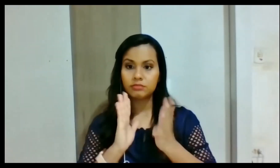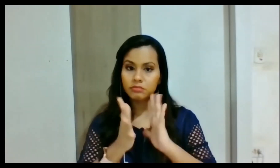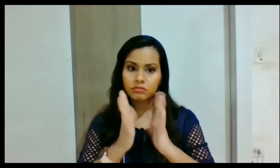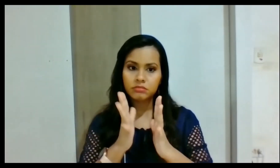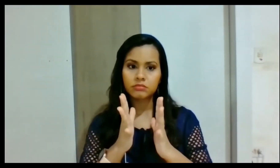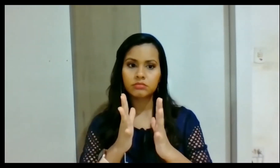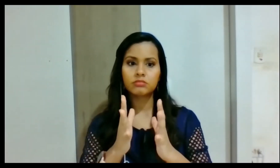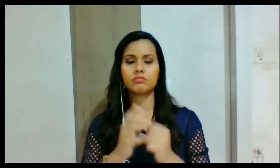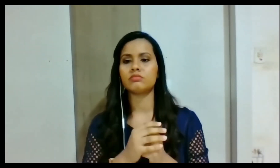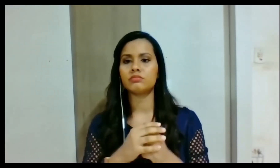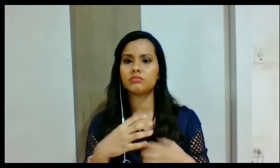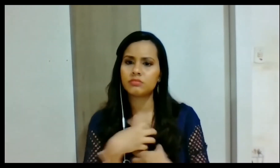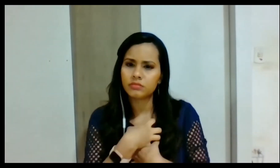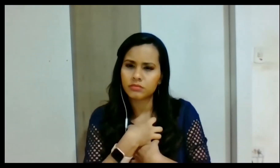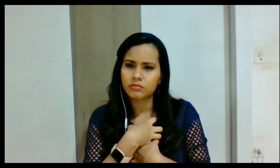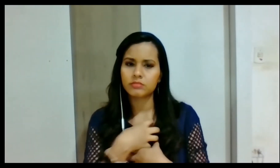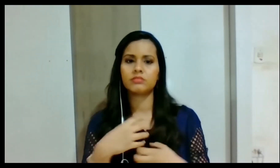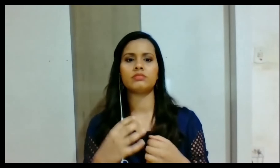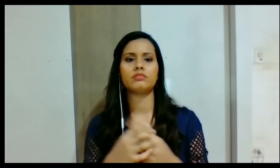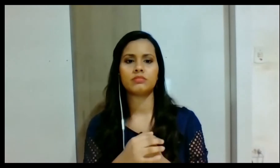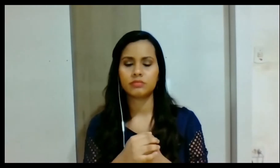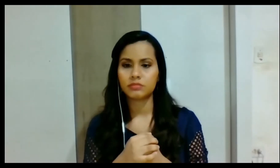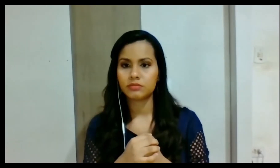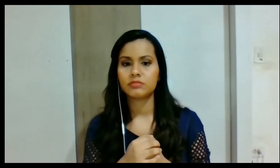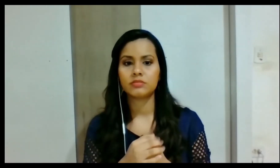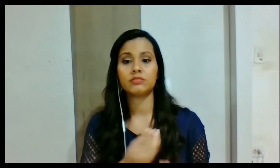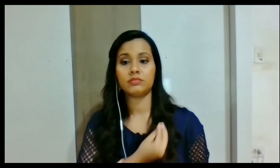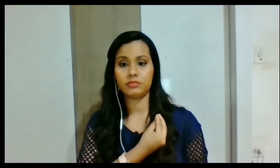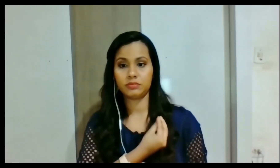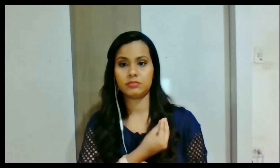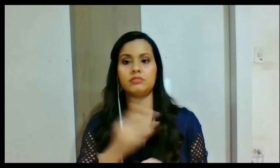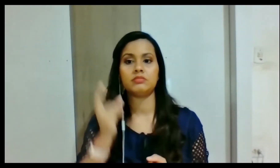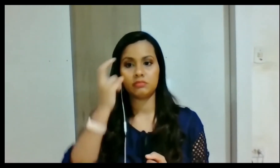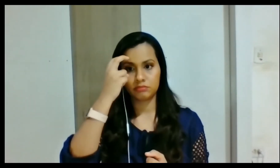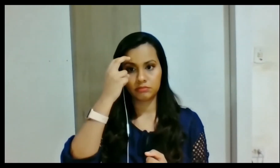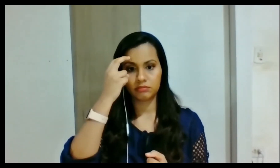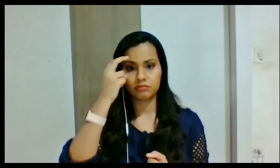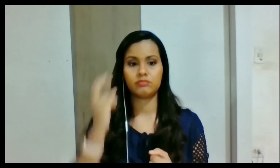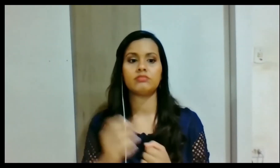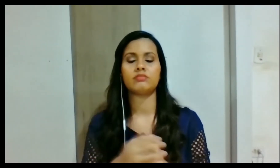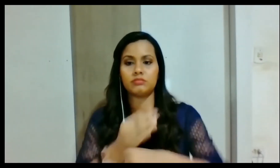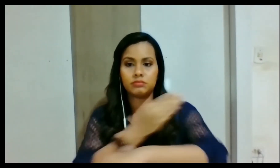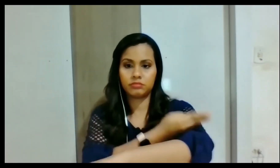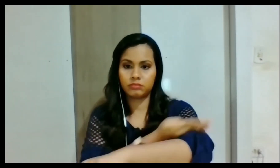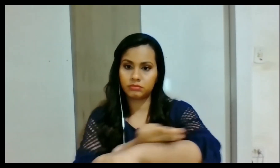entender a sinalização do surdo, eu não conseguia. O sentimento, a vida dele, sua cultura, o